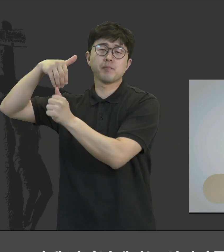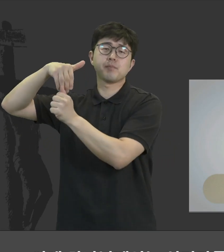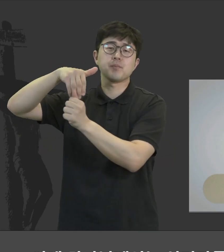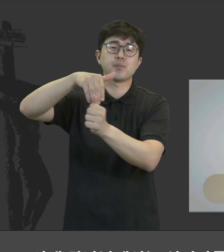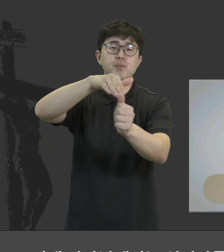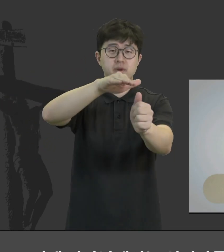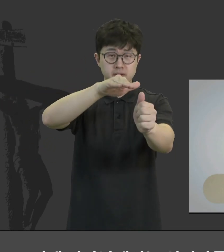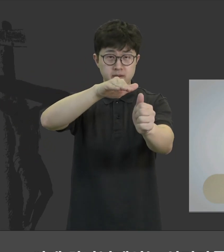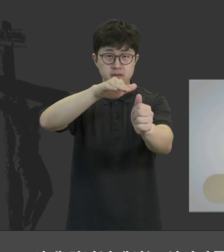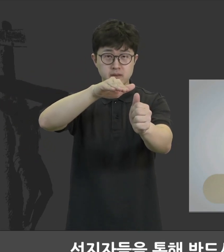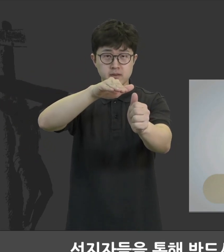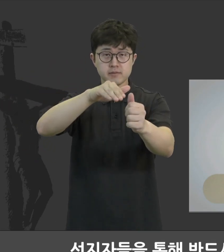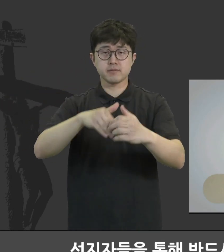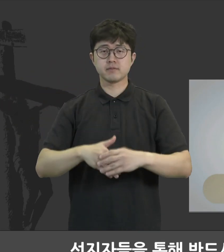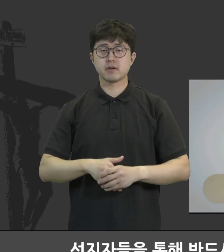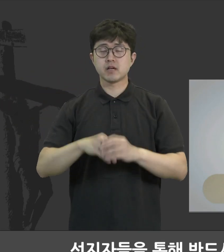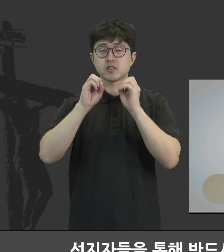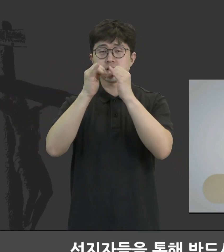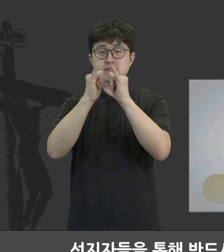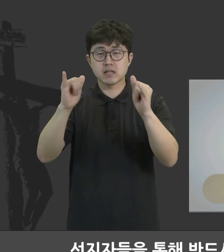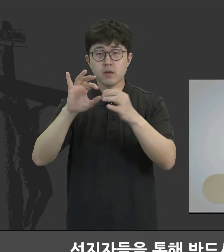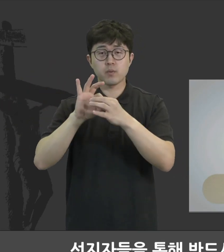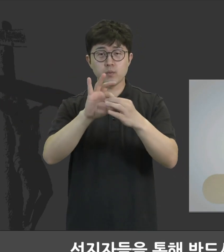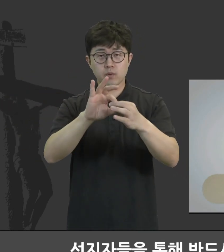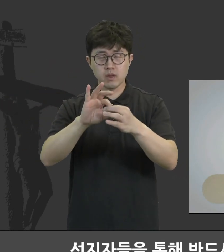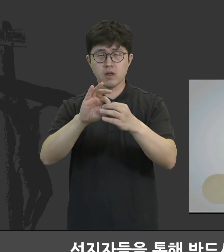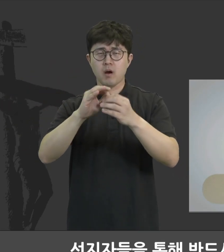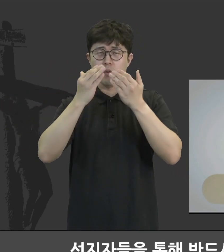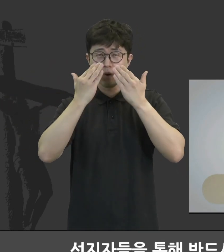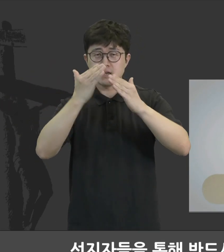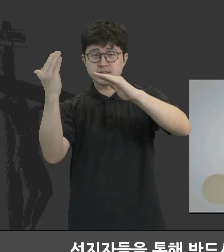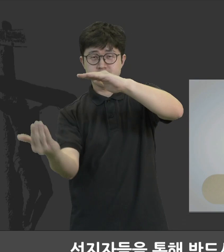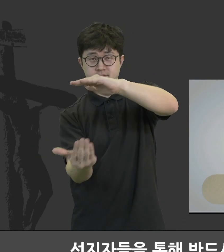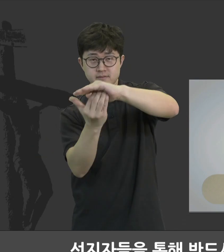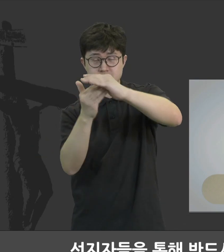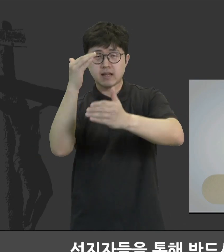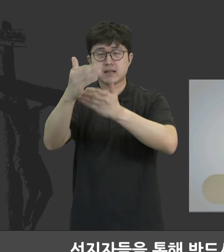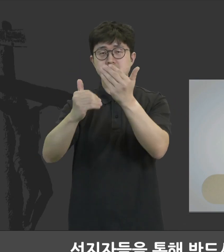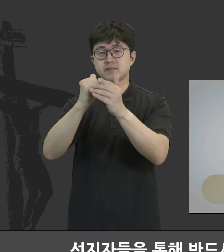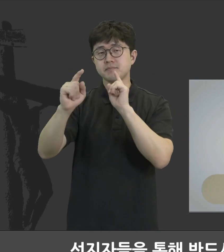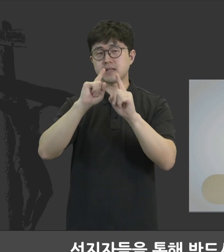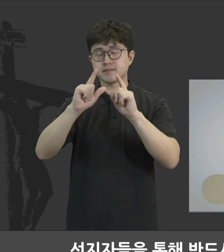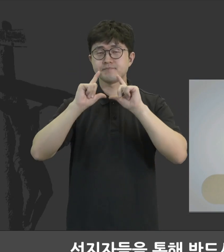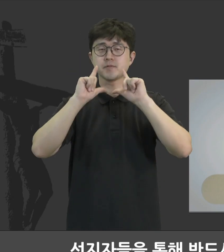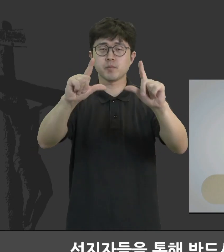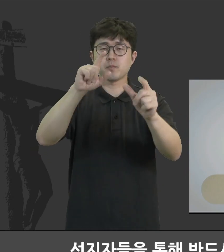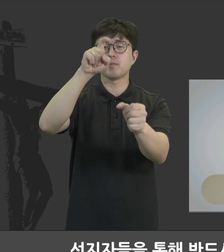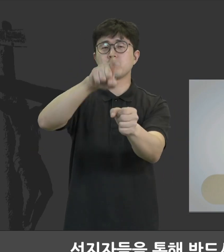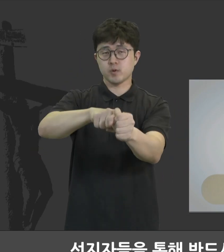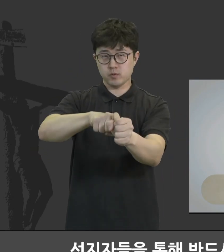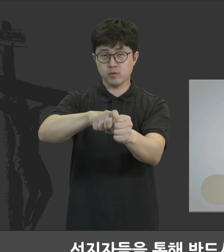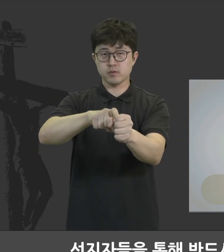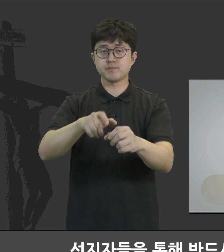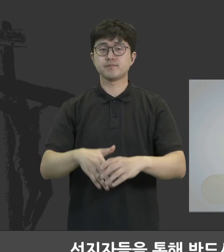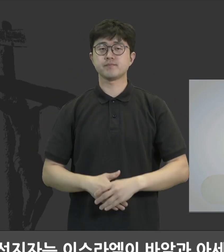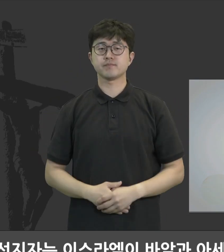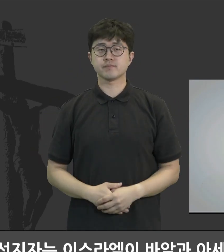선지자들을 보내십니다. 선지자들을 통해 반드시 성취될 당신의 말씀을 선포하려 하신